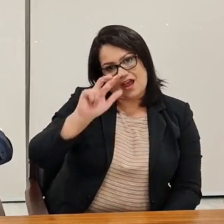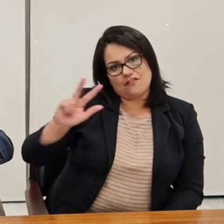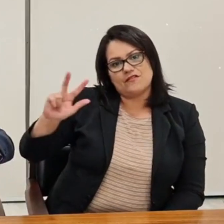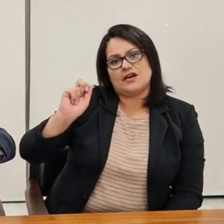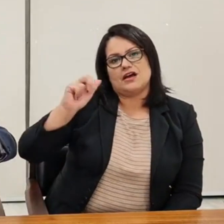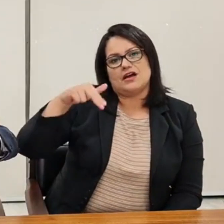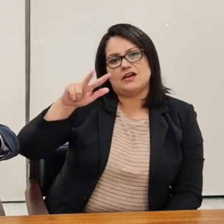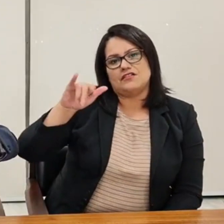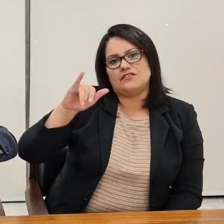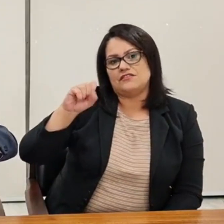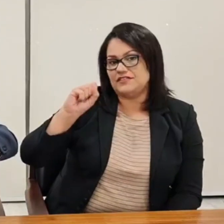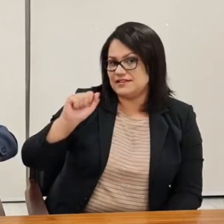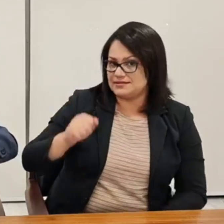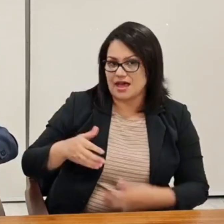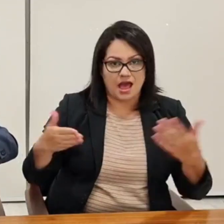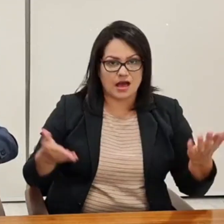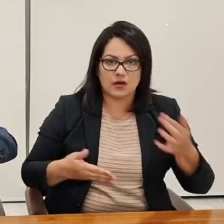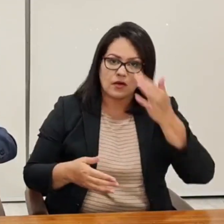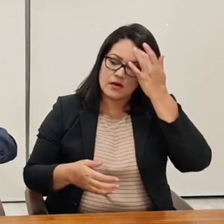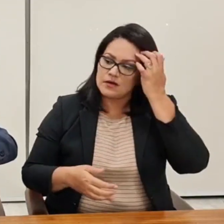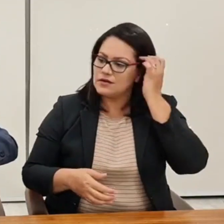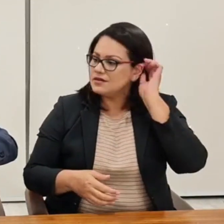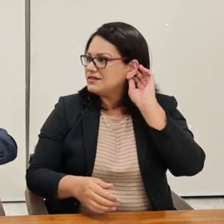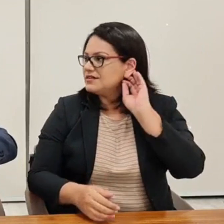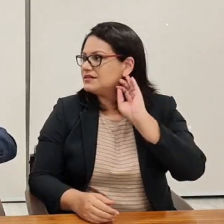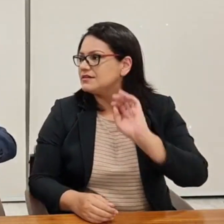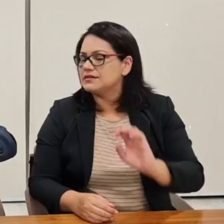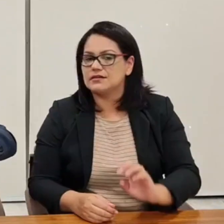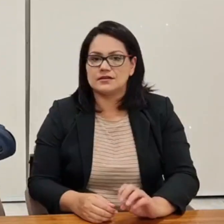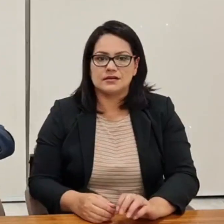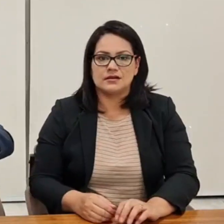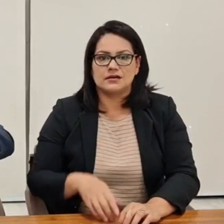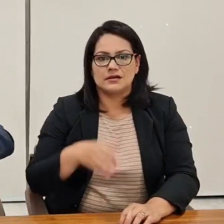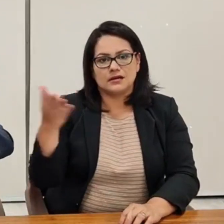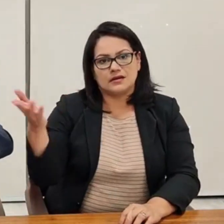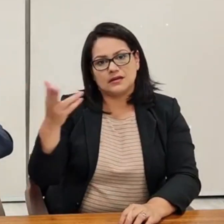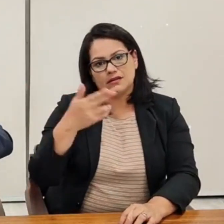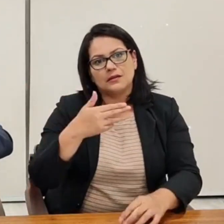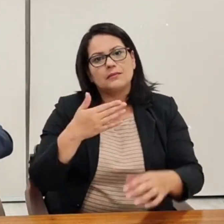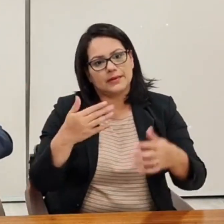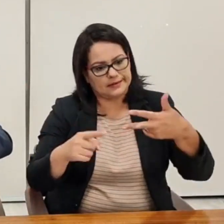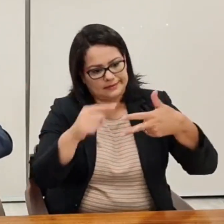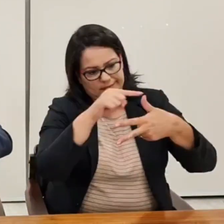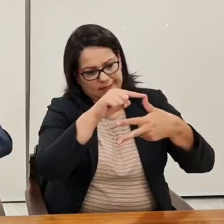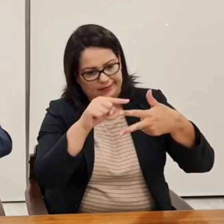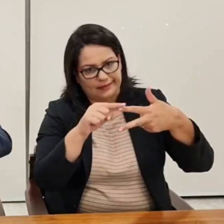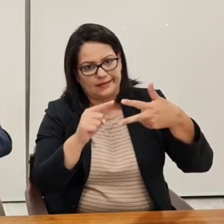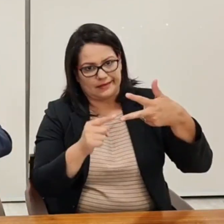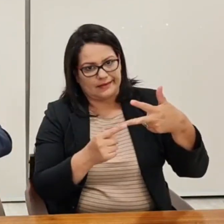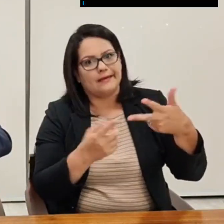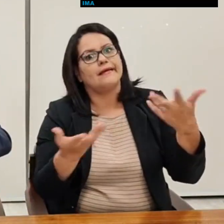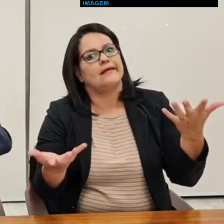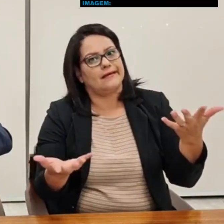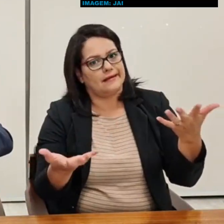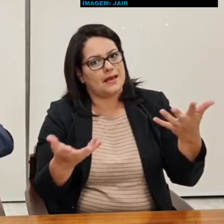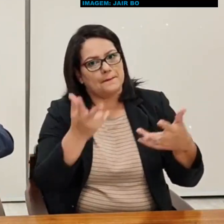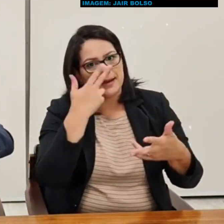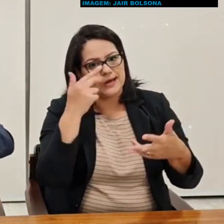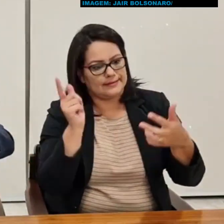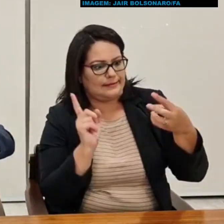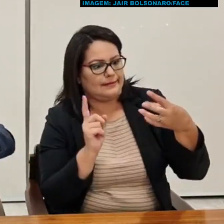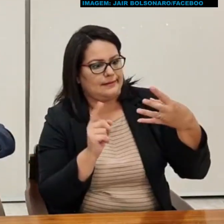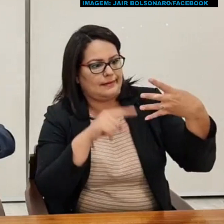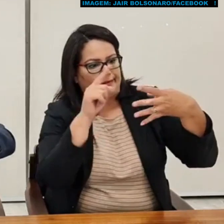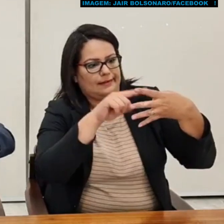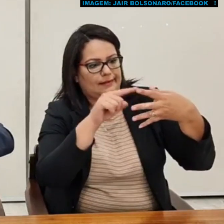Anvisa agora virou um. Eu não vou aqui comparar com um poder aqui no Brasil, mas virou aqui um outro poder